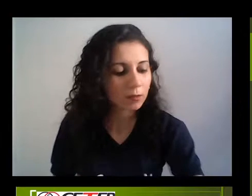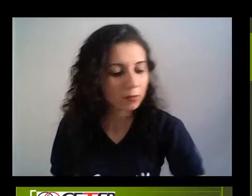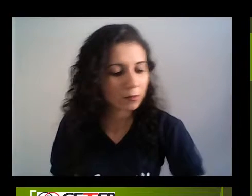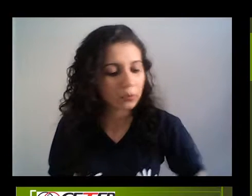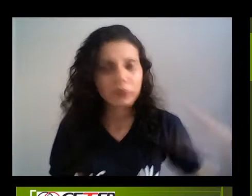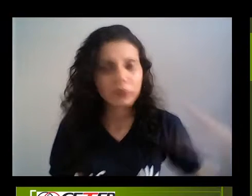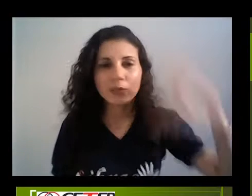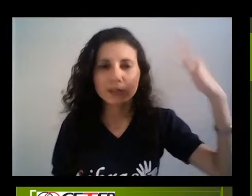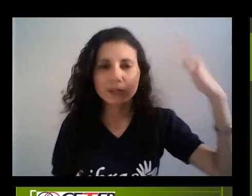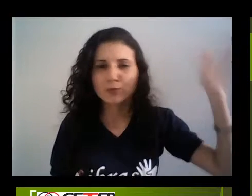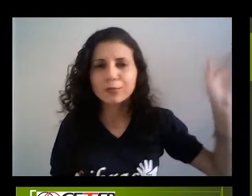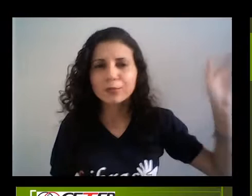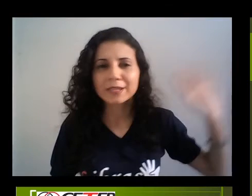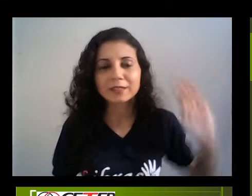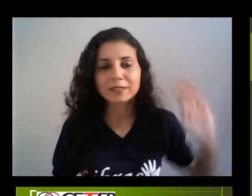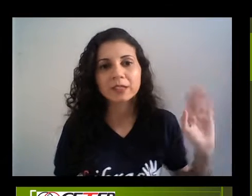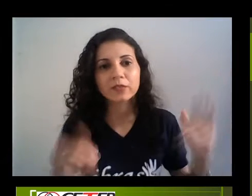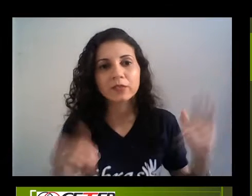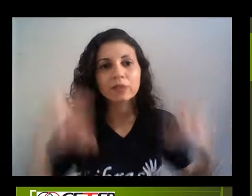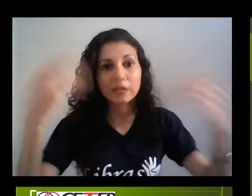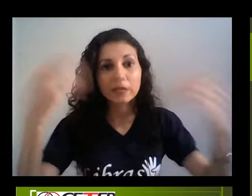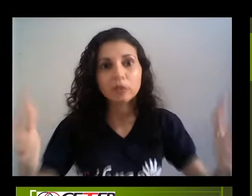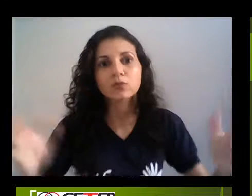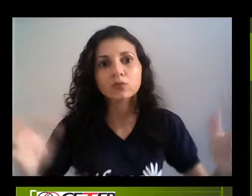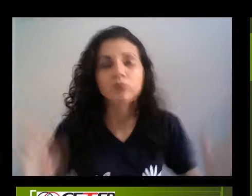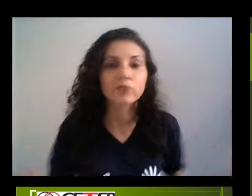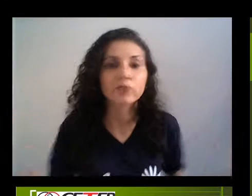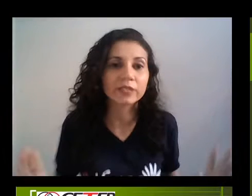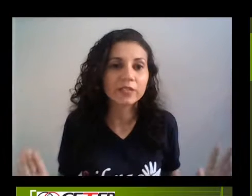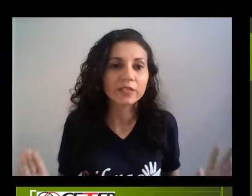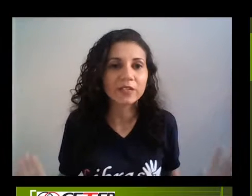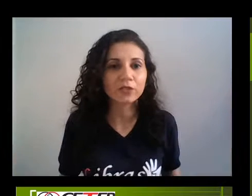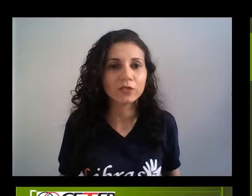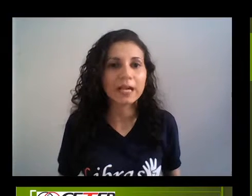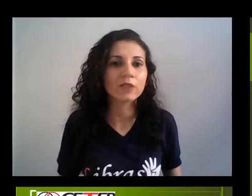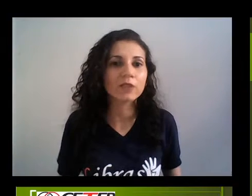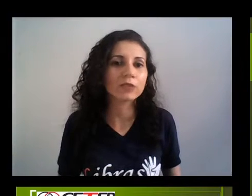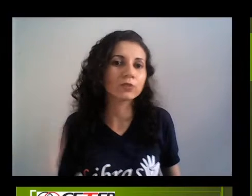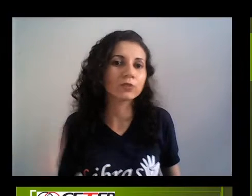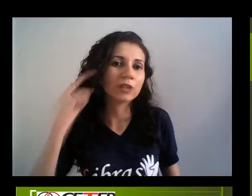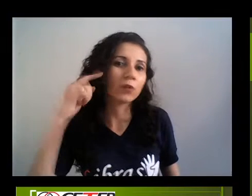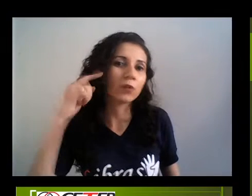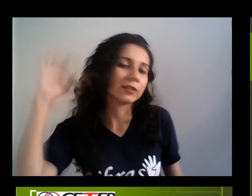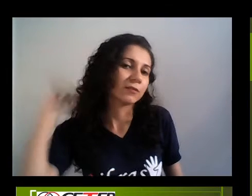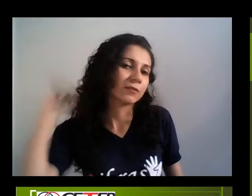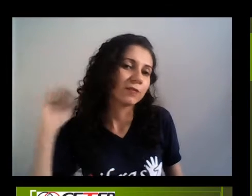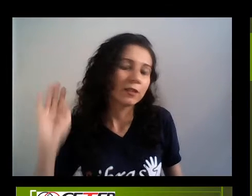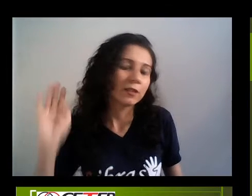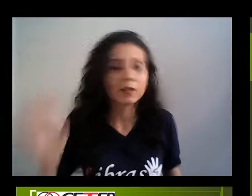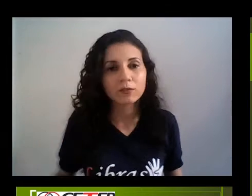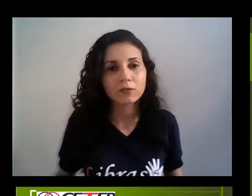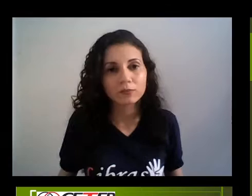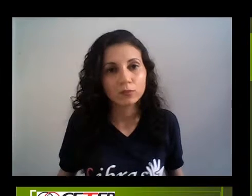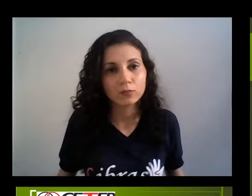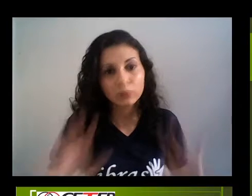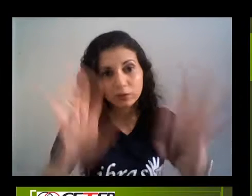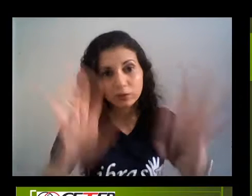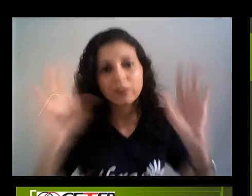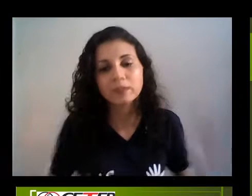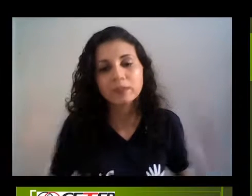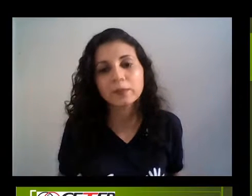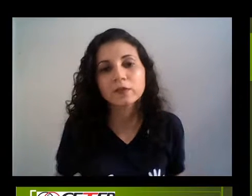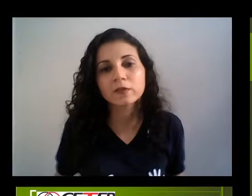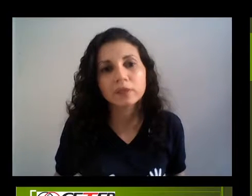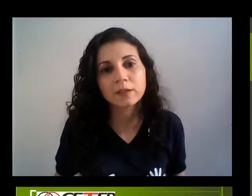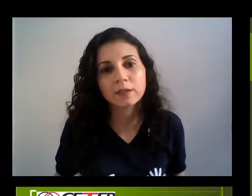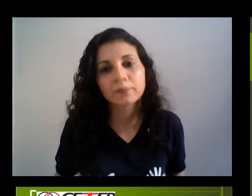tenha muita fluência e tudo mais, assim, que vai dar o surdo. Não é você que vai escolher, eu quero um sinal assim. Não, o surdo que vai